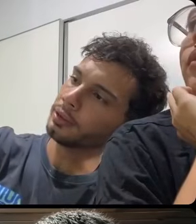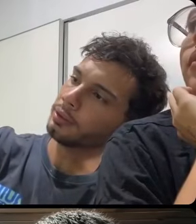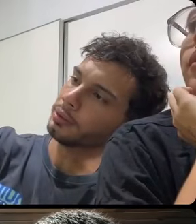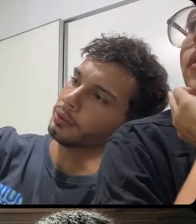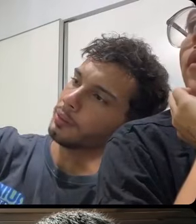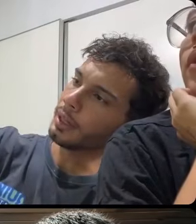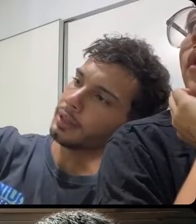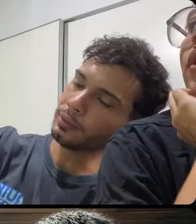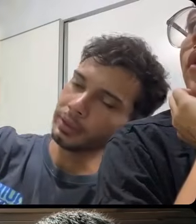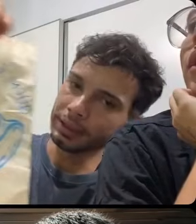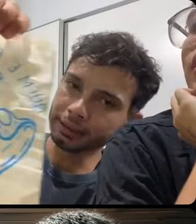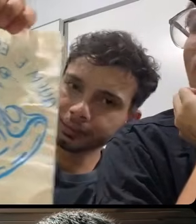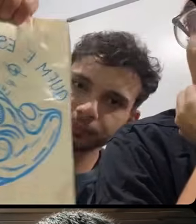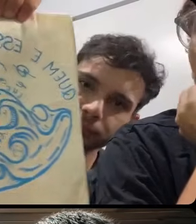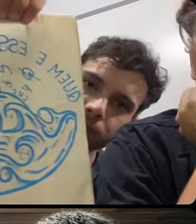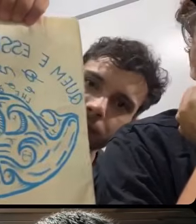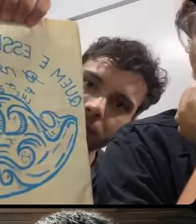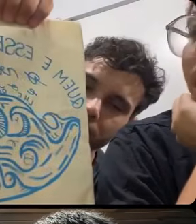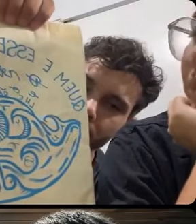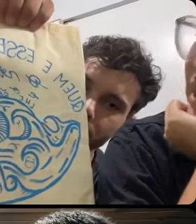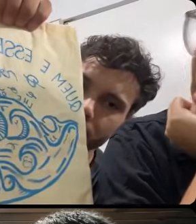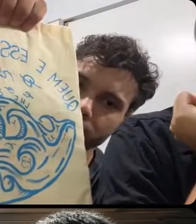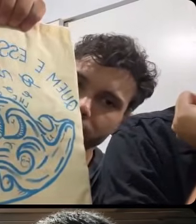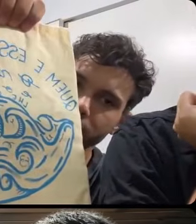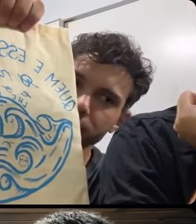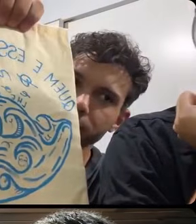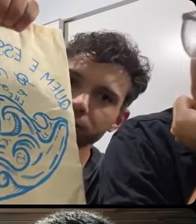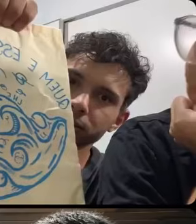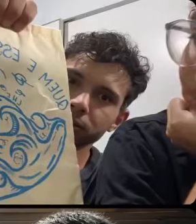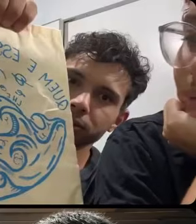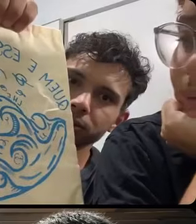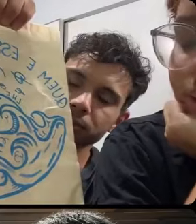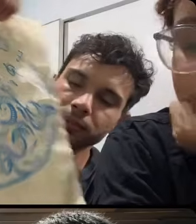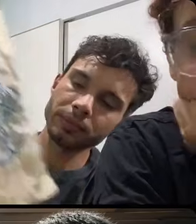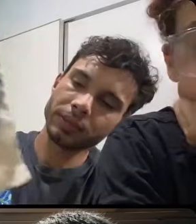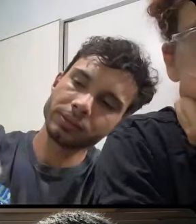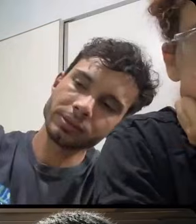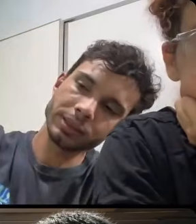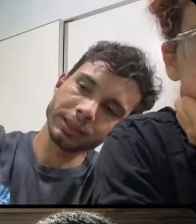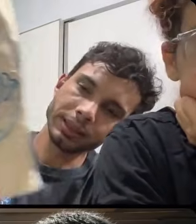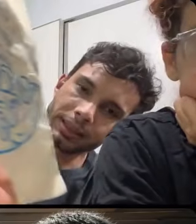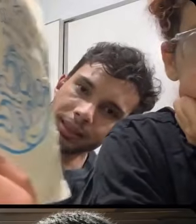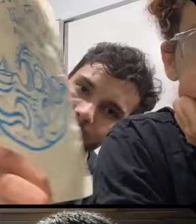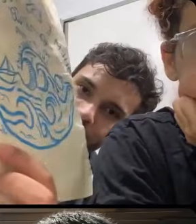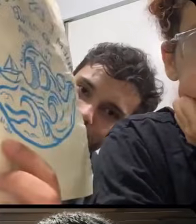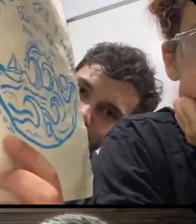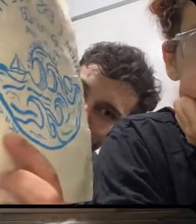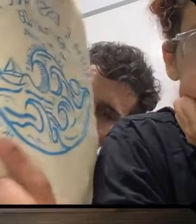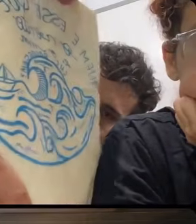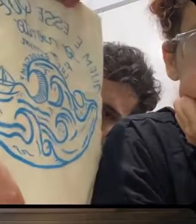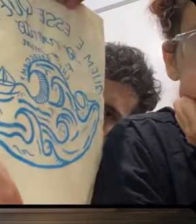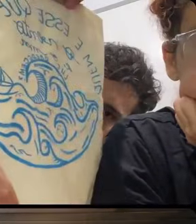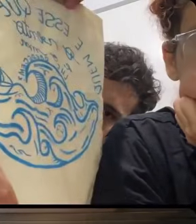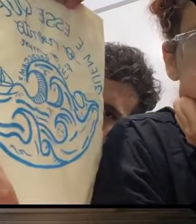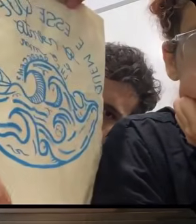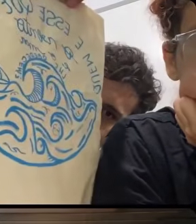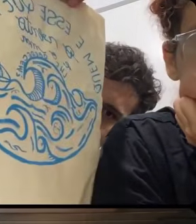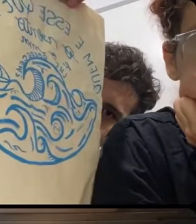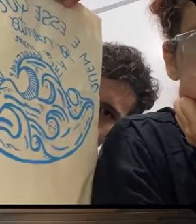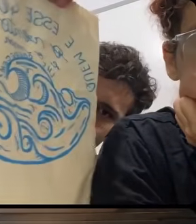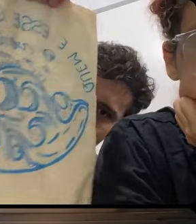que o vento e o mar lhe obedecem. Glória a Deus. 4:41. Marcos, aqui embaixo que tem a